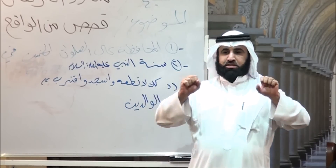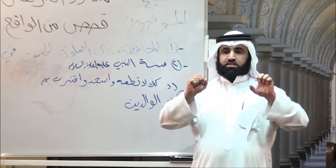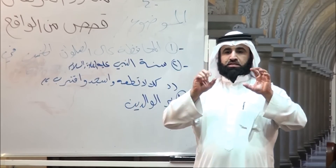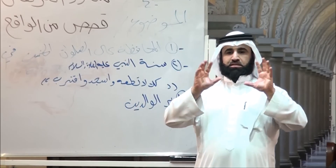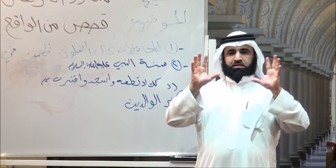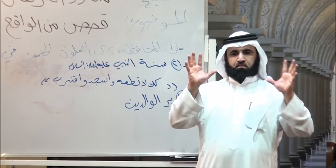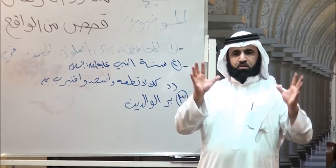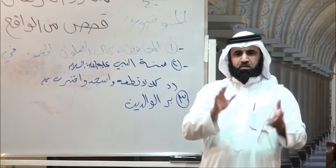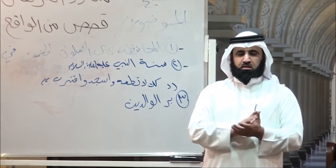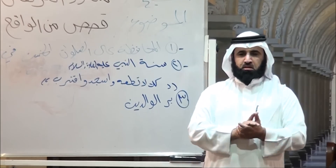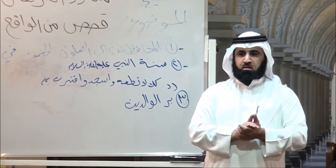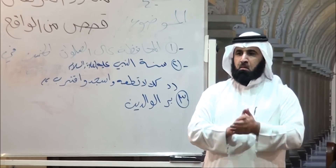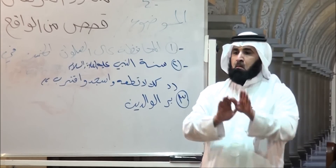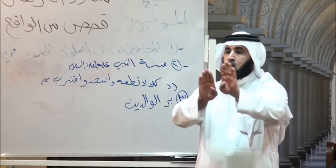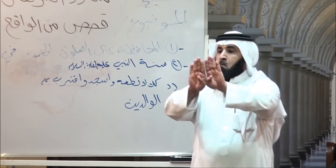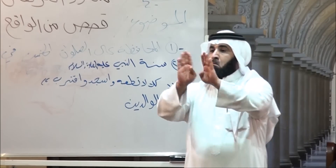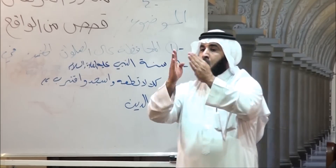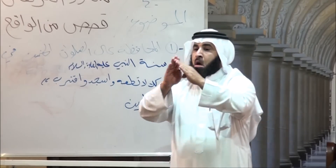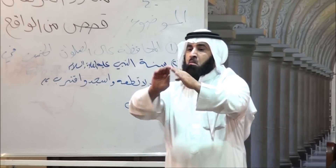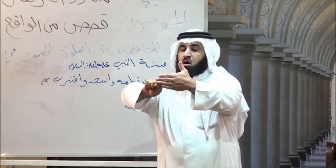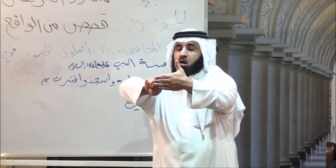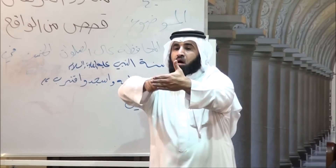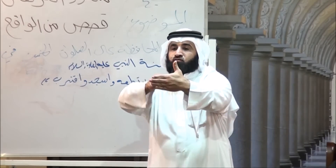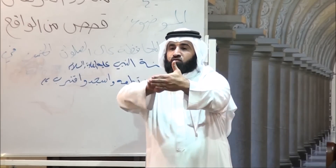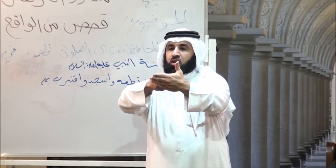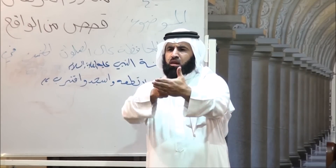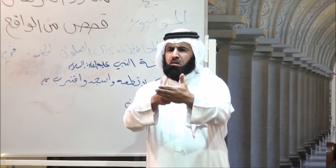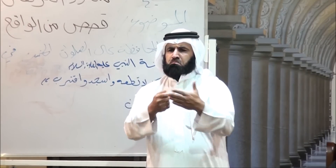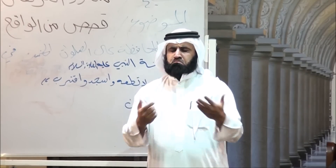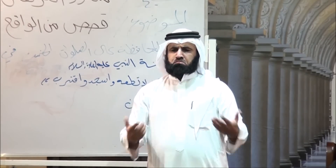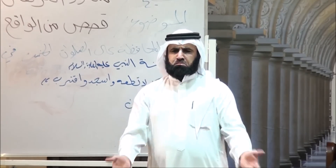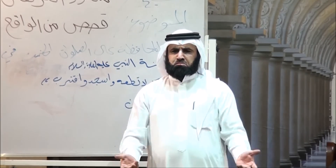قمت فإذا الباب مغلق، باب الغرفة،